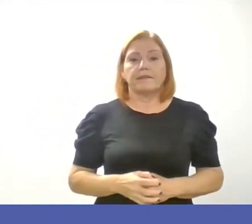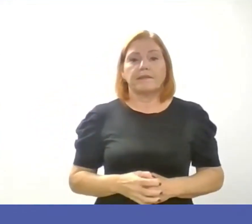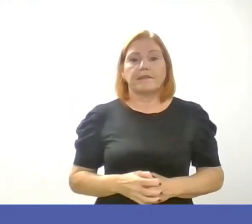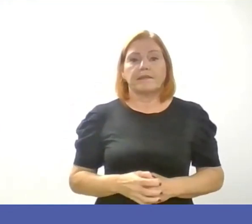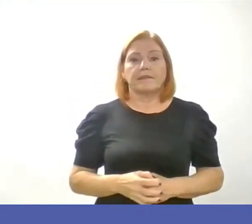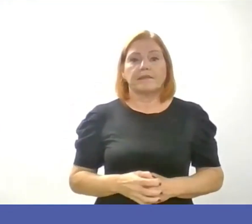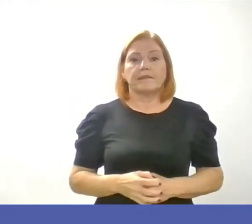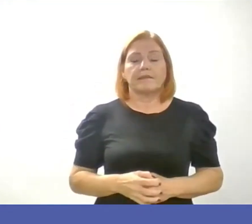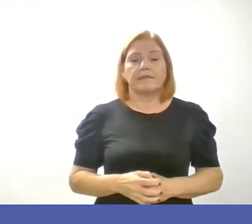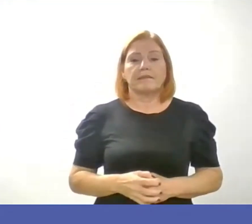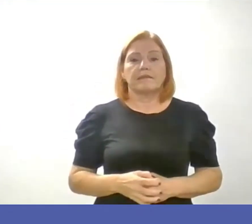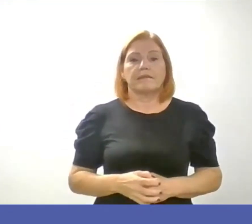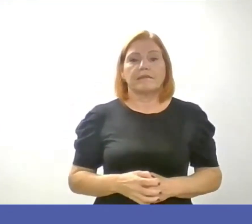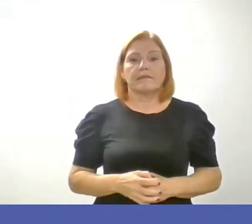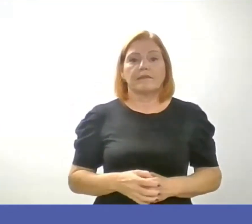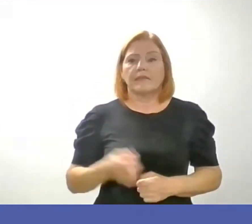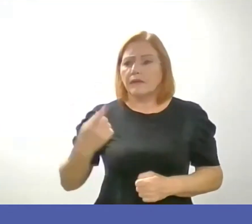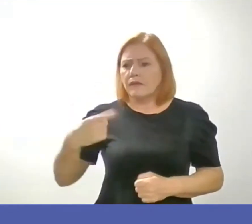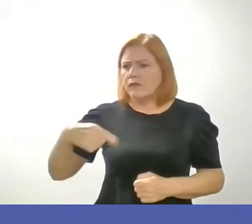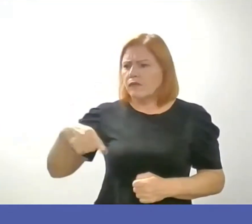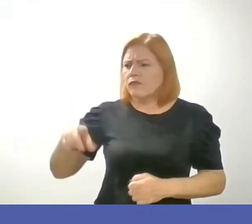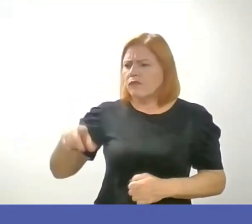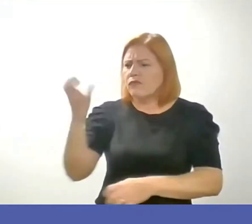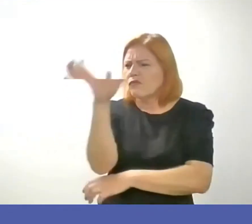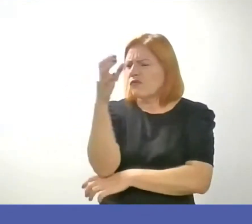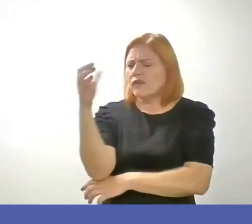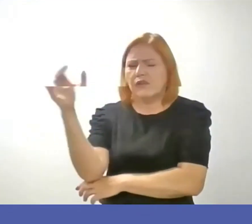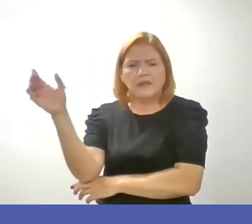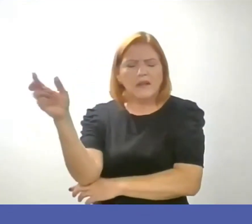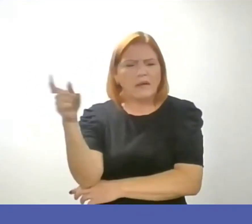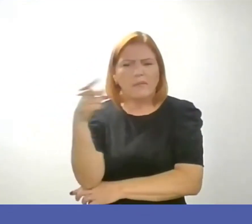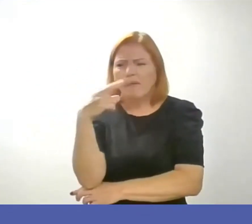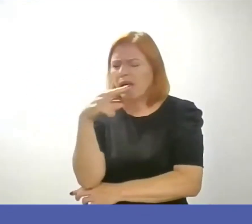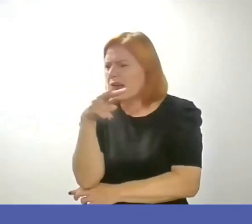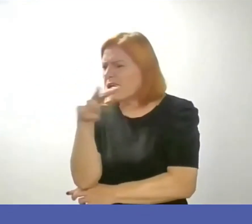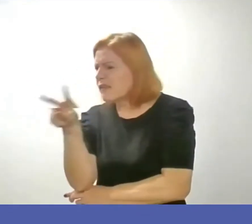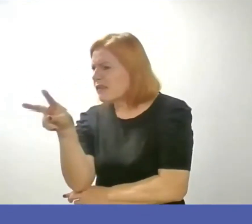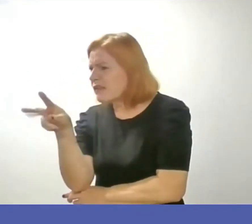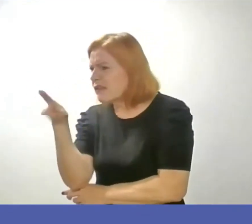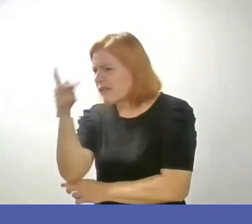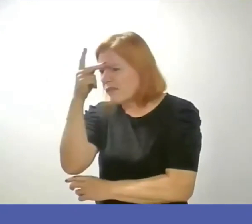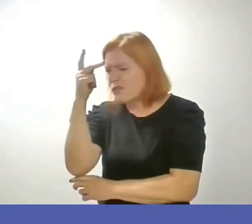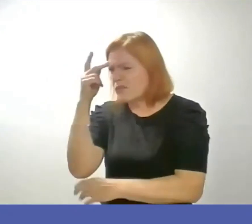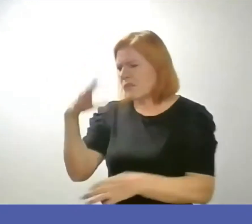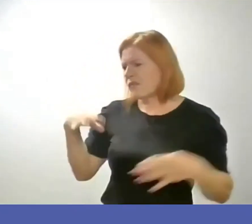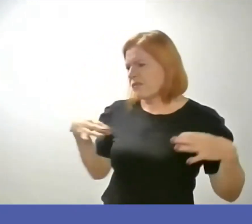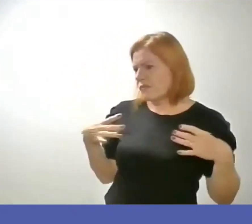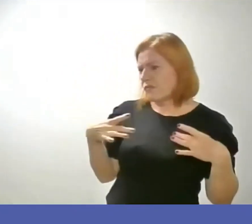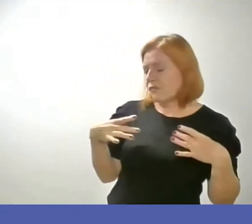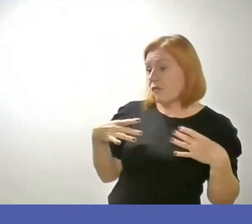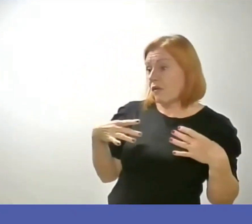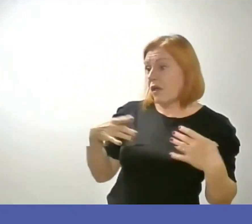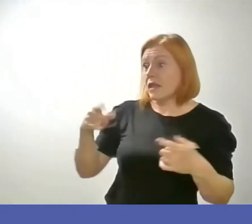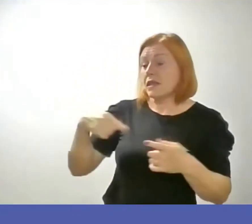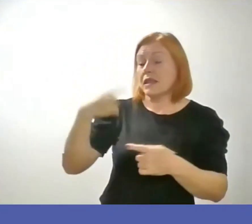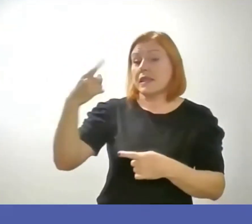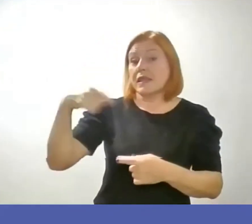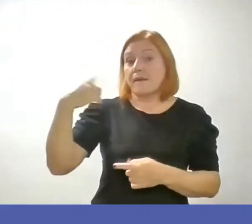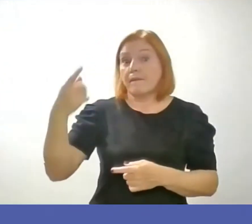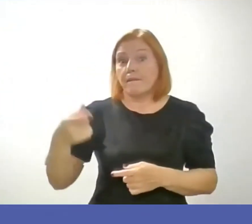na praça e achou outros desocupados. E depois, na hora